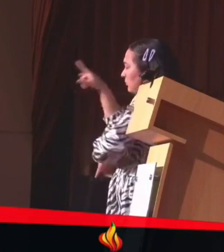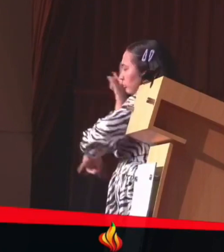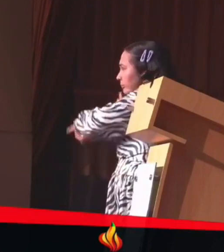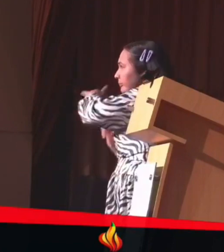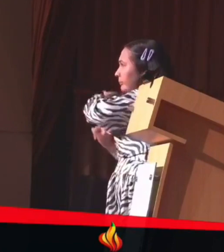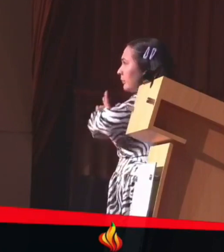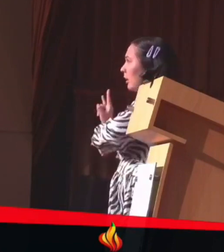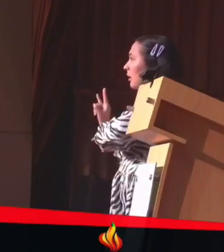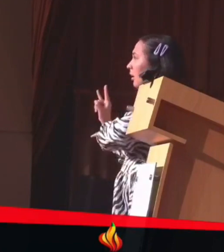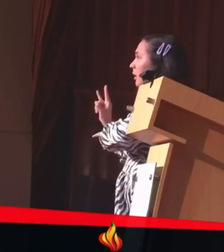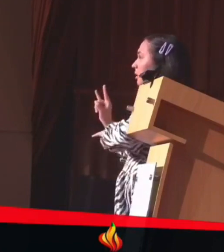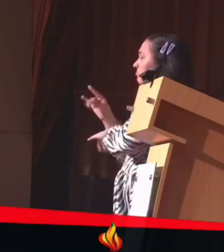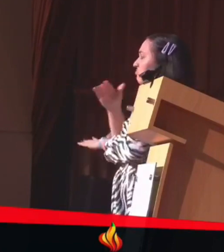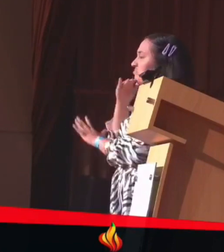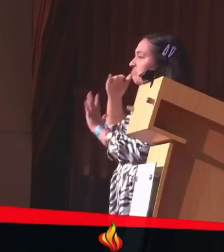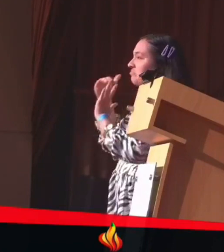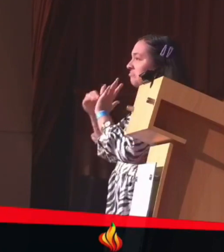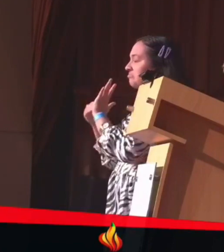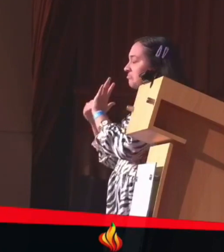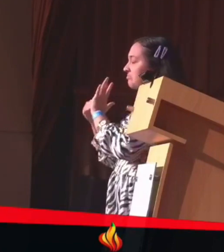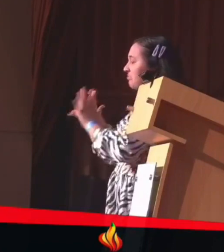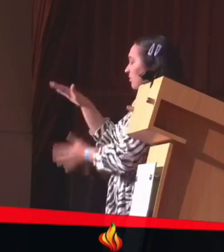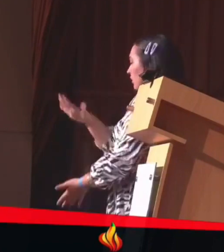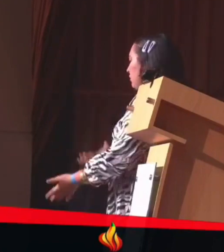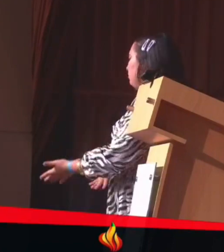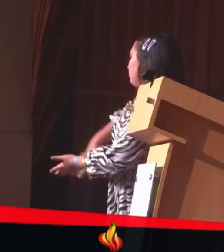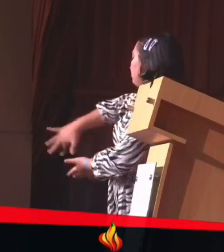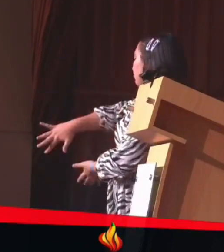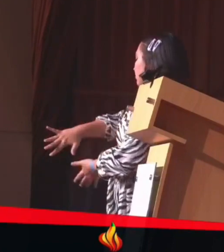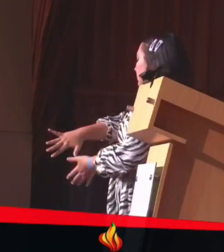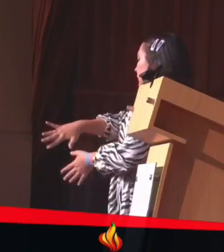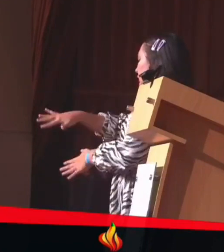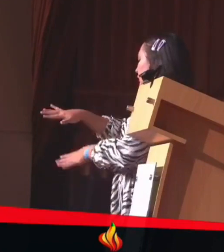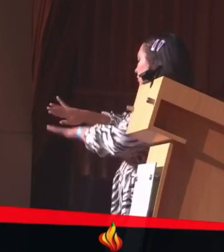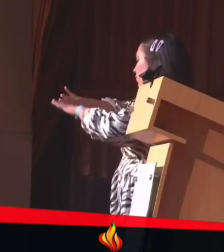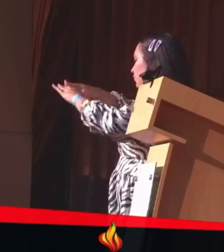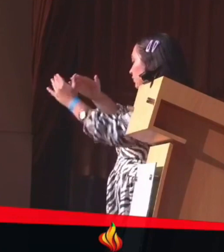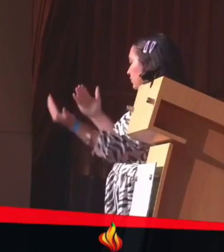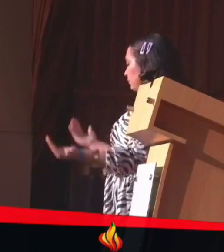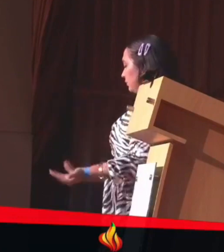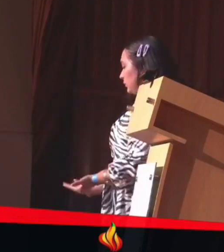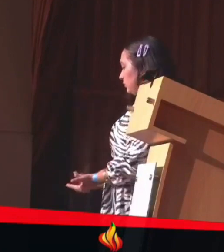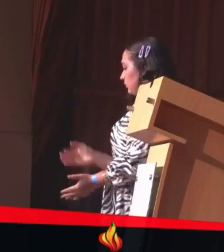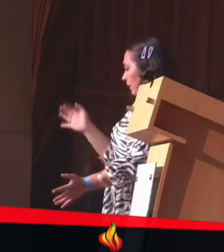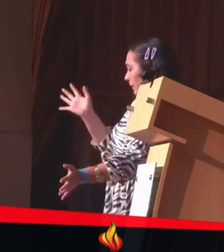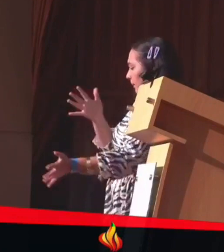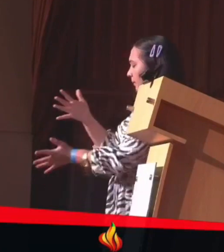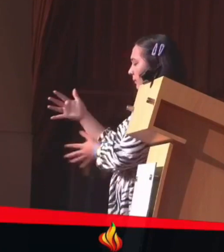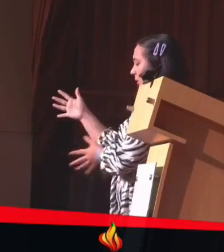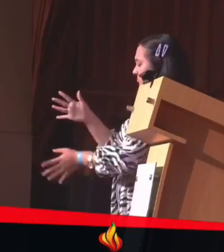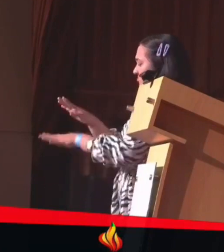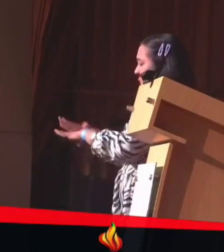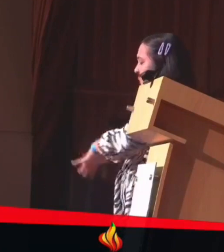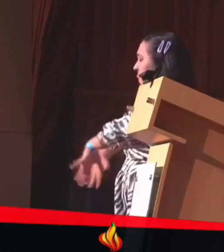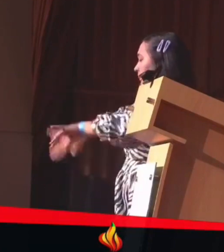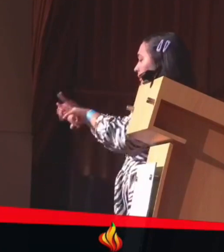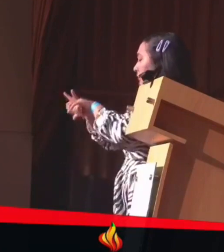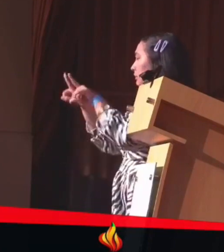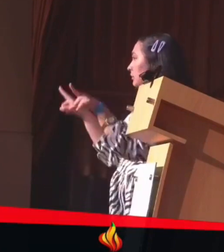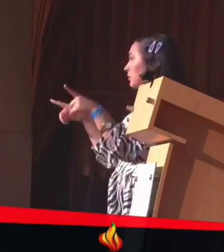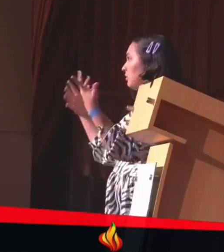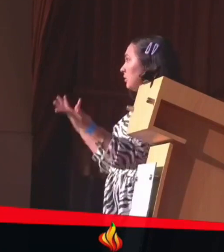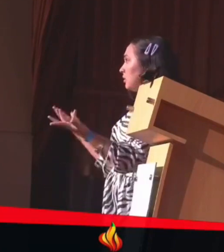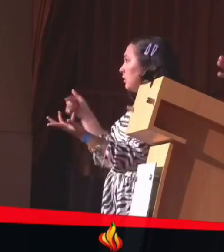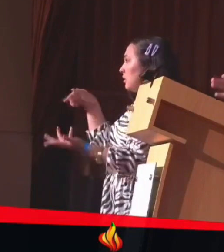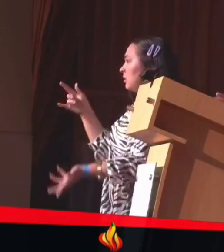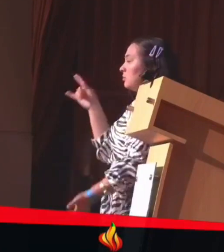infrasonidos que el ser humano no capta. Es decir, como son ondas que viajan a miles